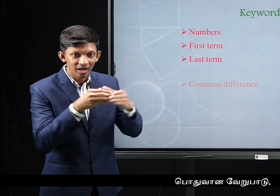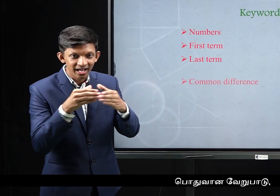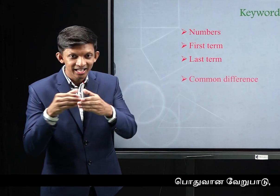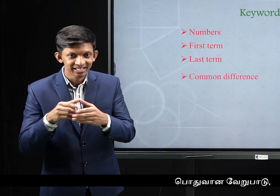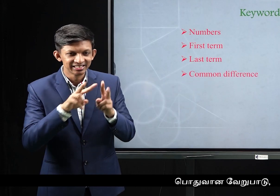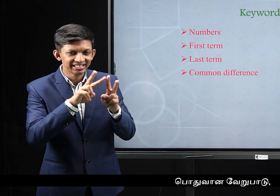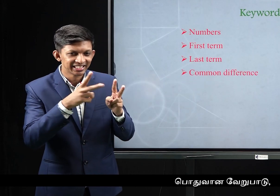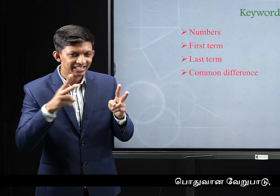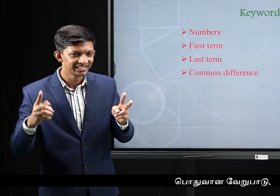பொதுவான வேறுபாடு,